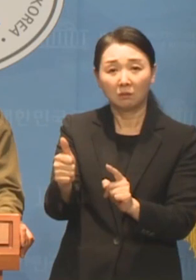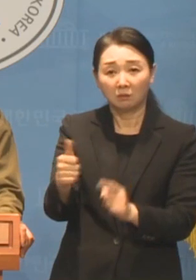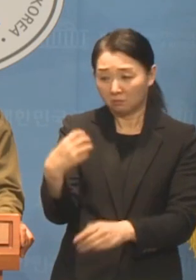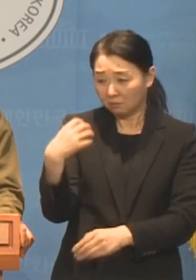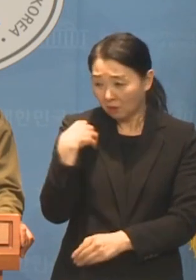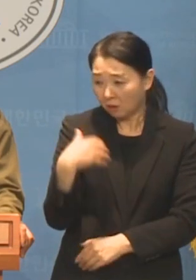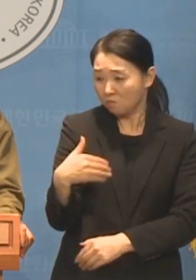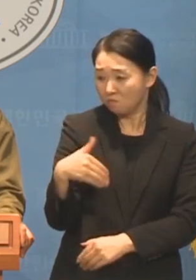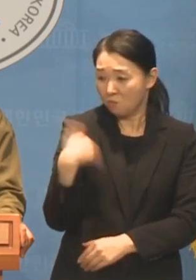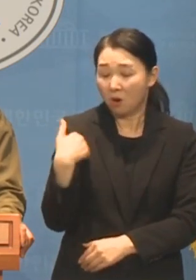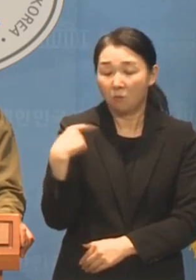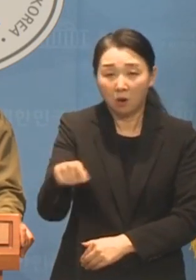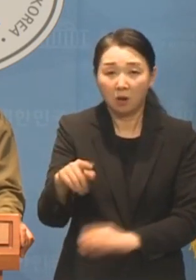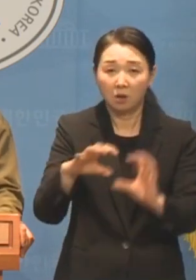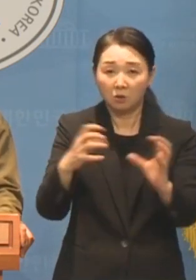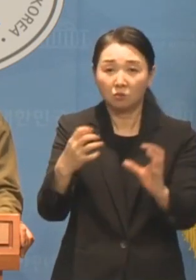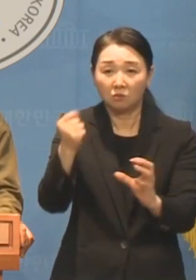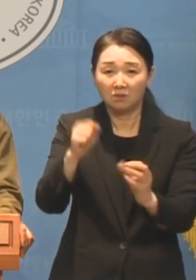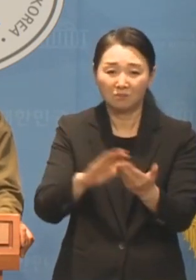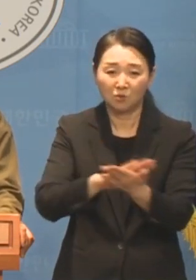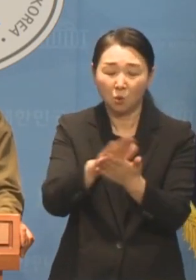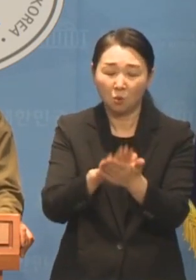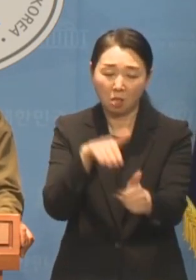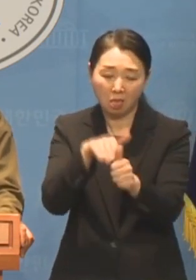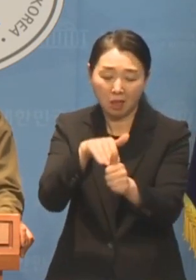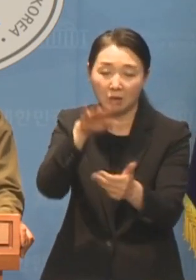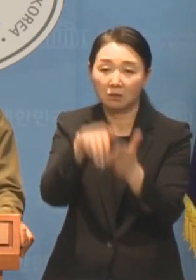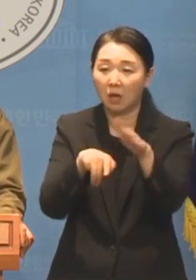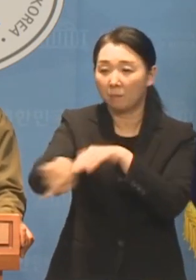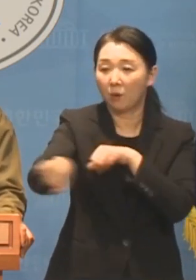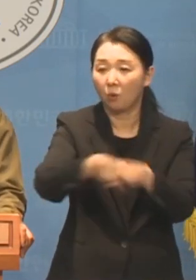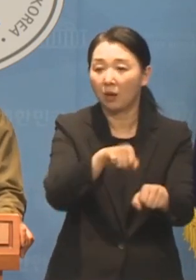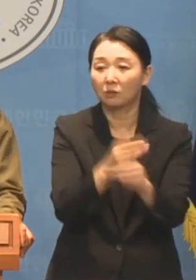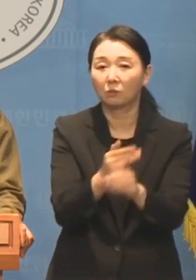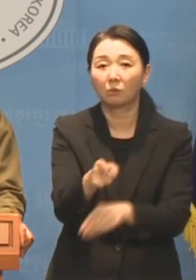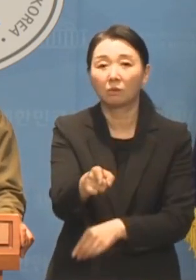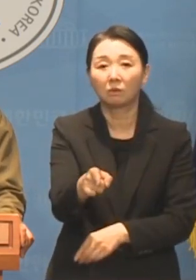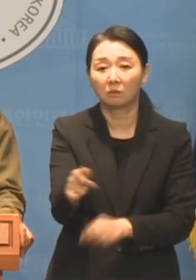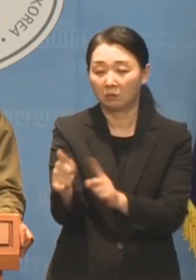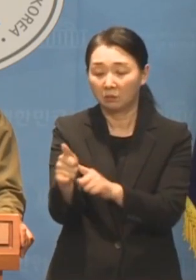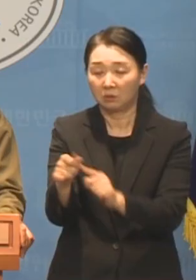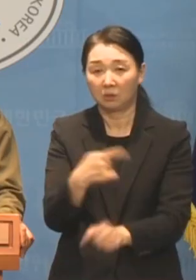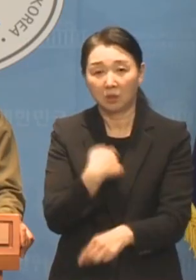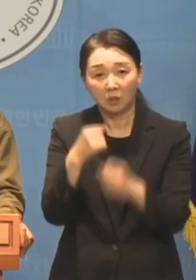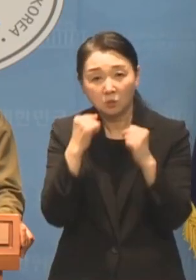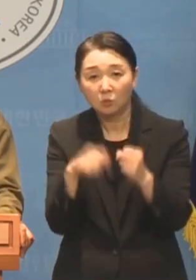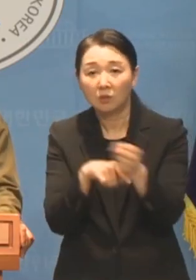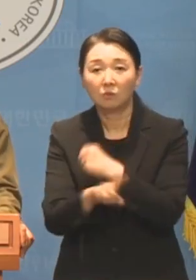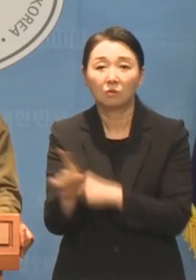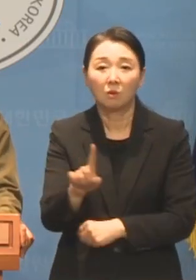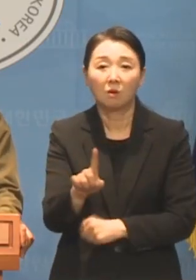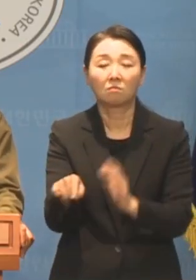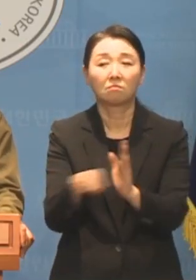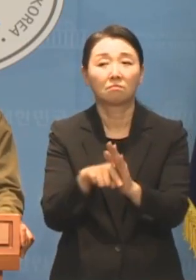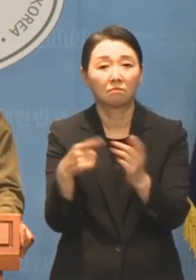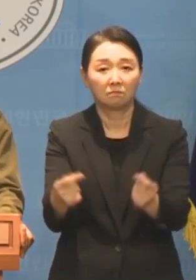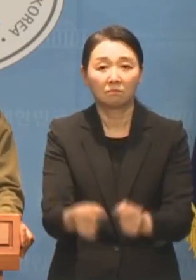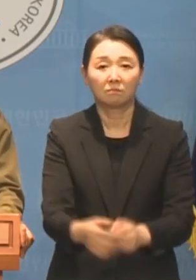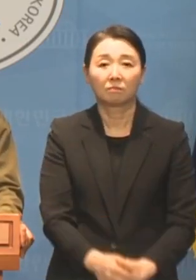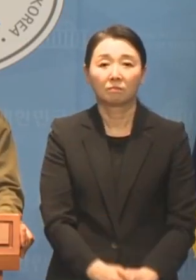저버리고 국립공원을 훼손하는 것에 앞장서려고 하고 있습니다. 이는 자신의 존재 이유를 부정하는